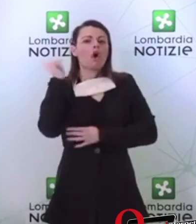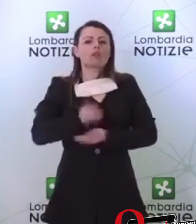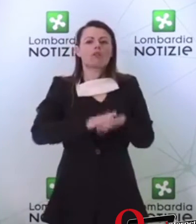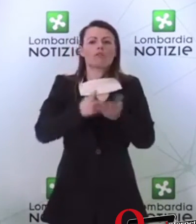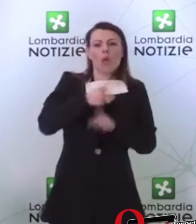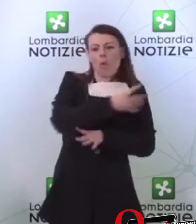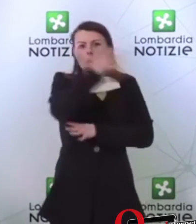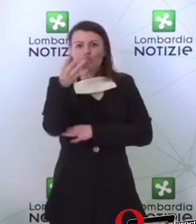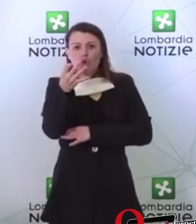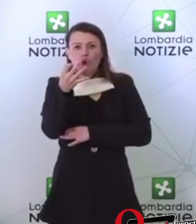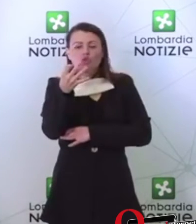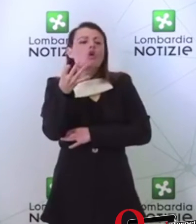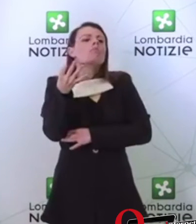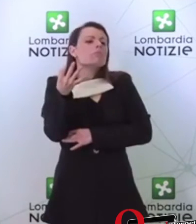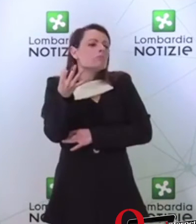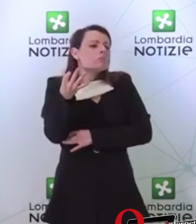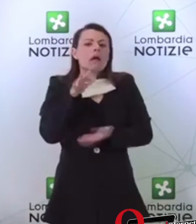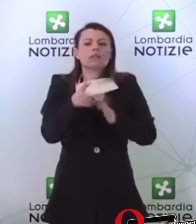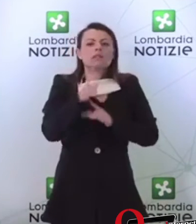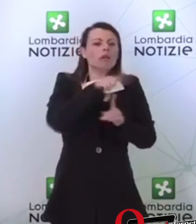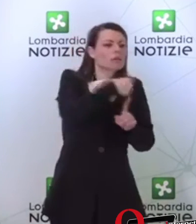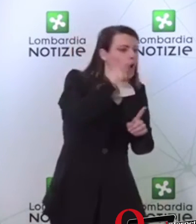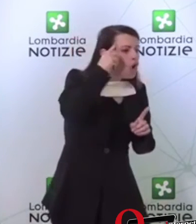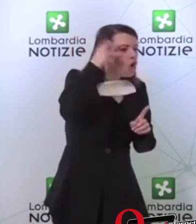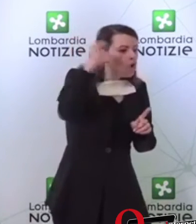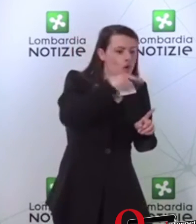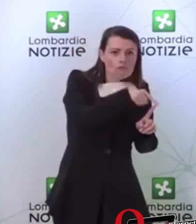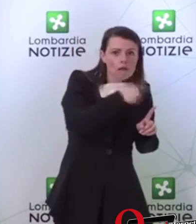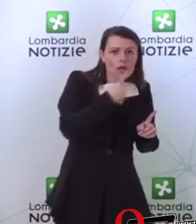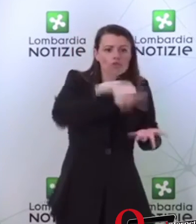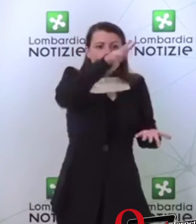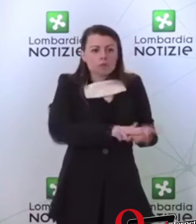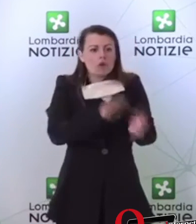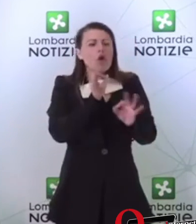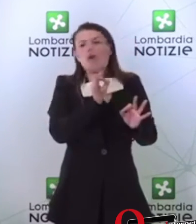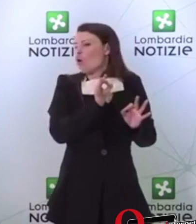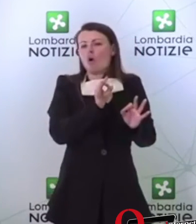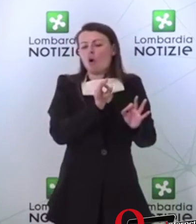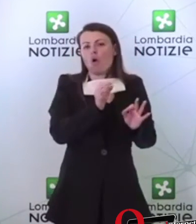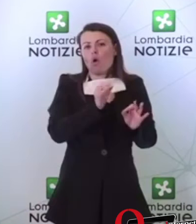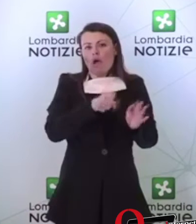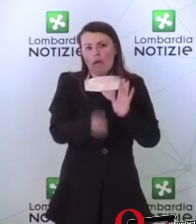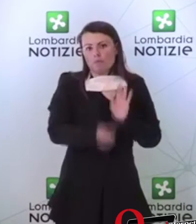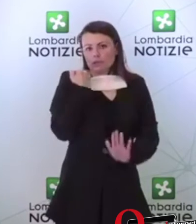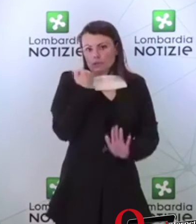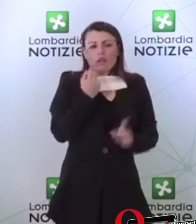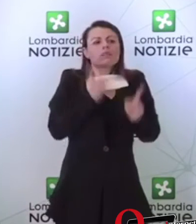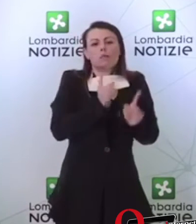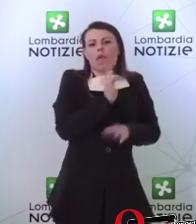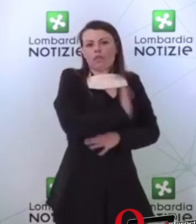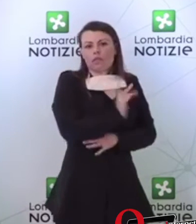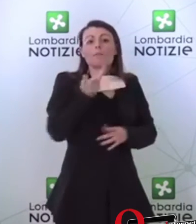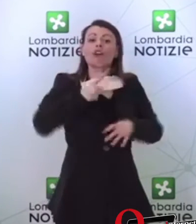o confermata o smentita dal governo nello spazio di 24 ore. Ecco, questo è un po'. Noi chiediamo comunque